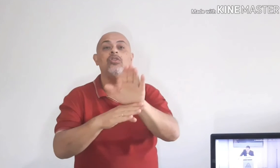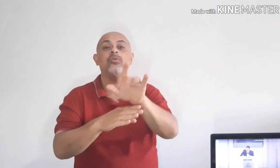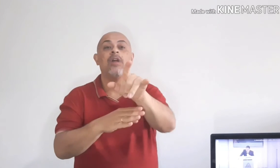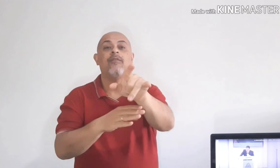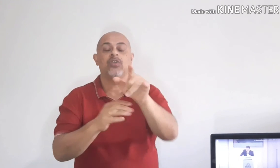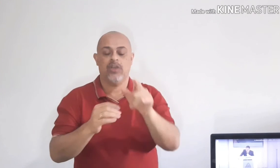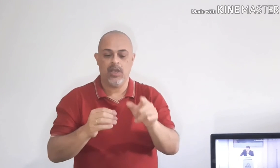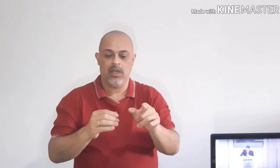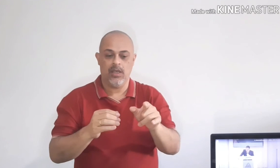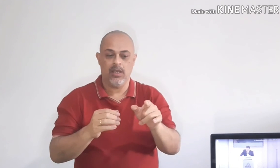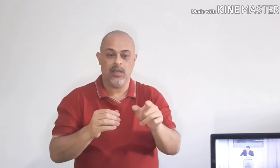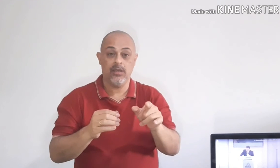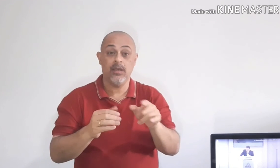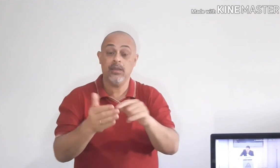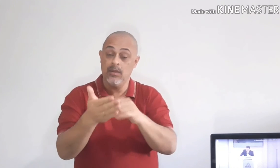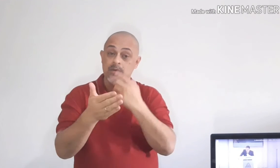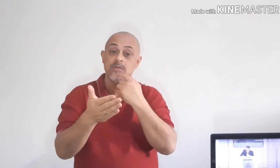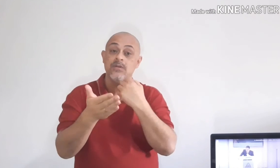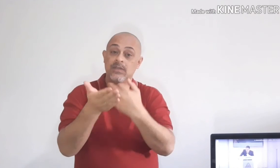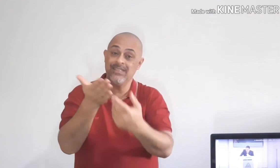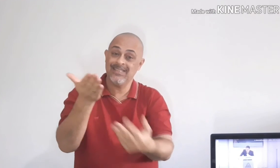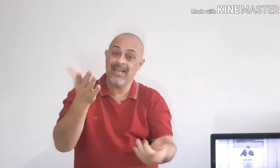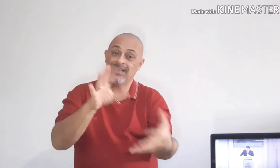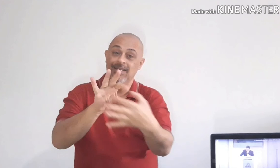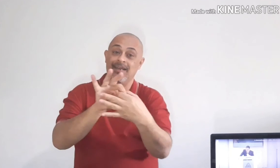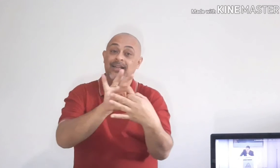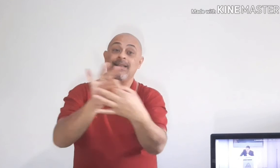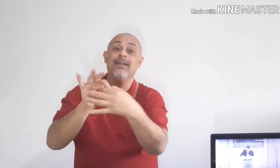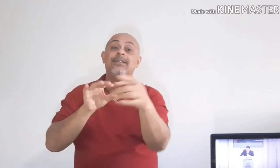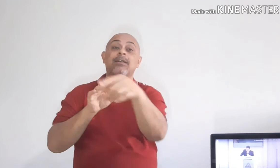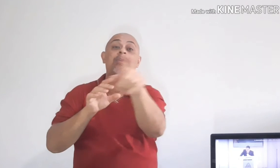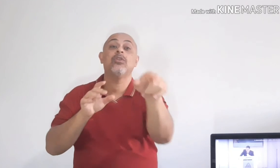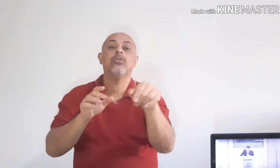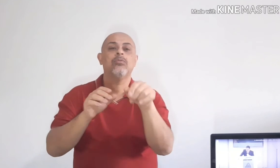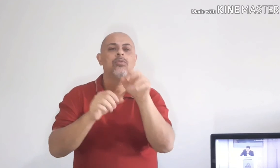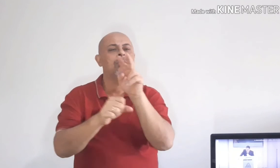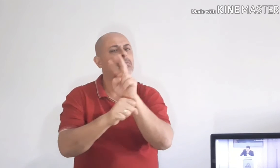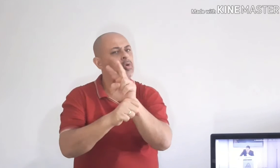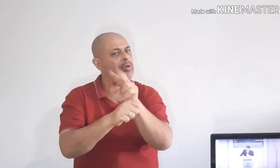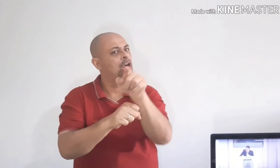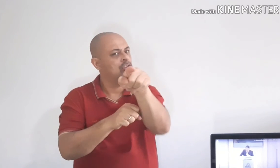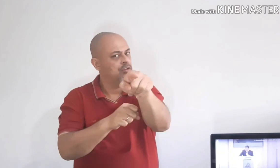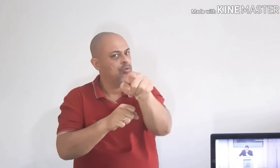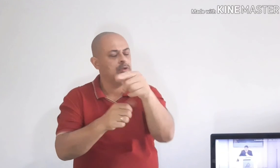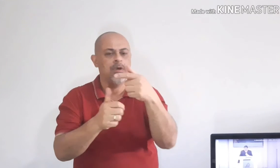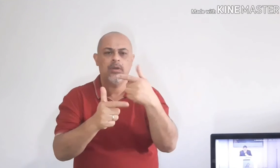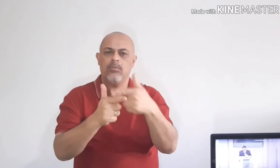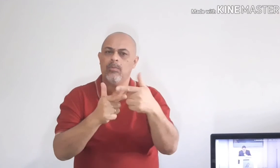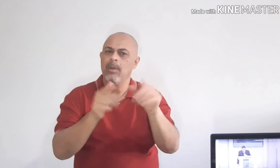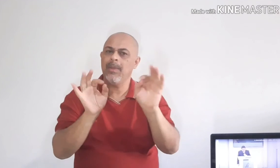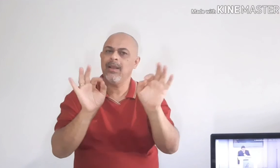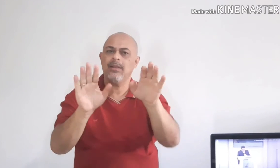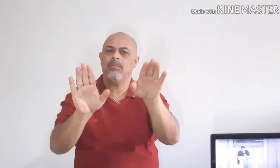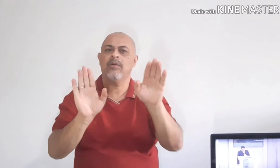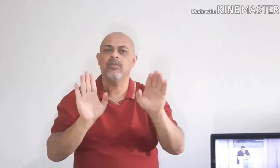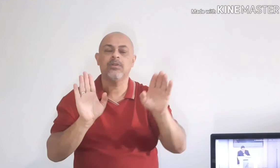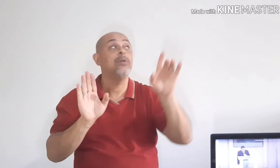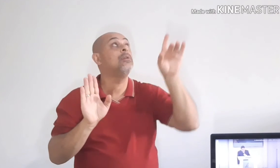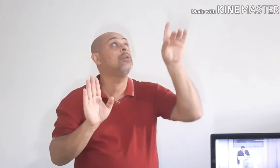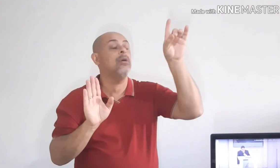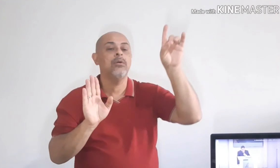aliança, vos guarde de tropeços e vos apresente com exultação, imaculados diante da sua